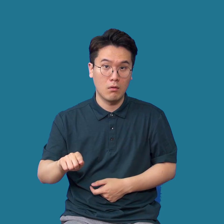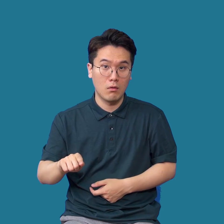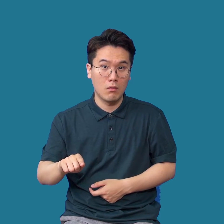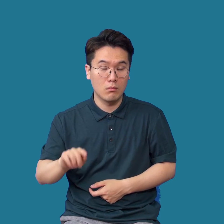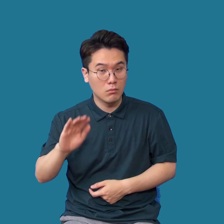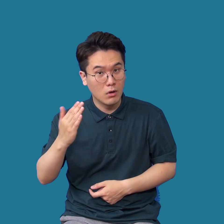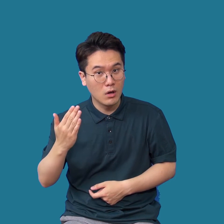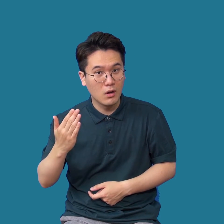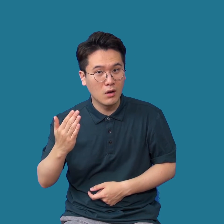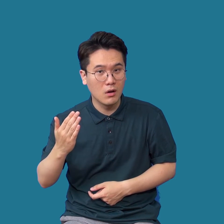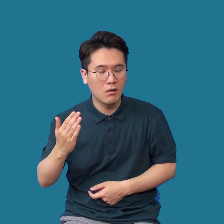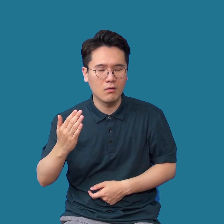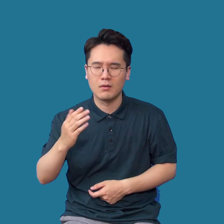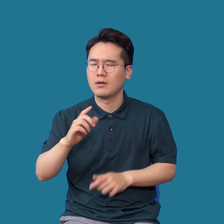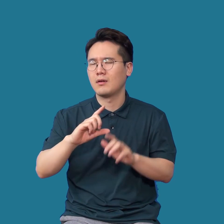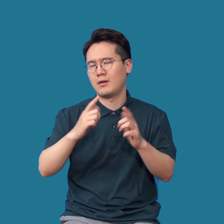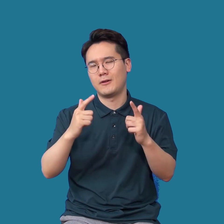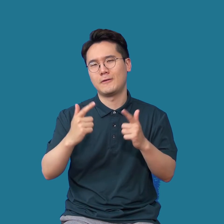아니지요.